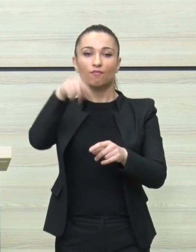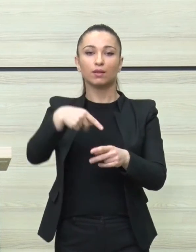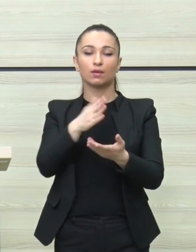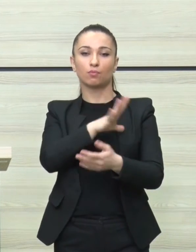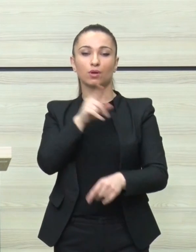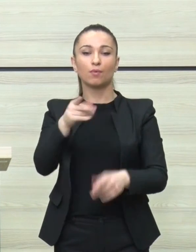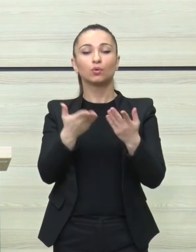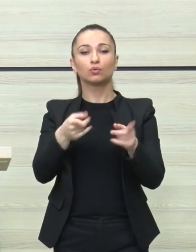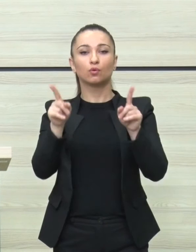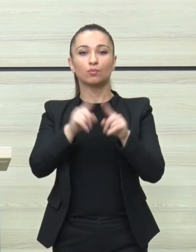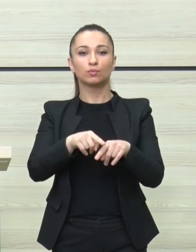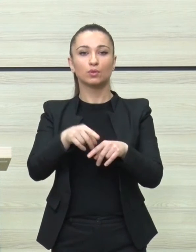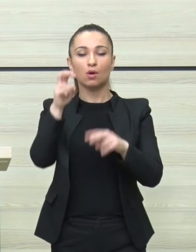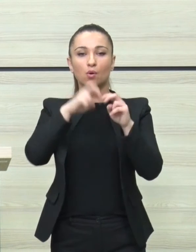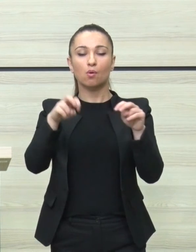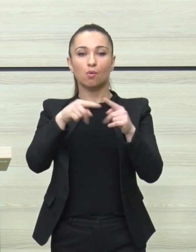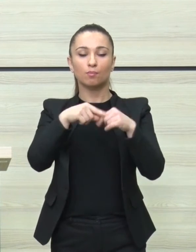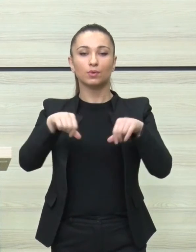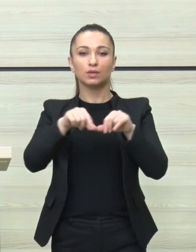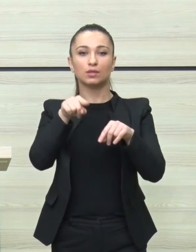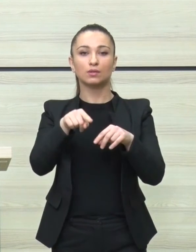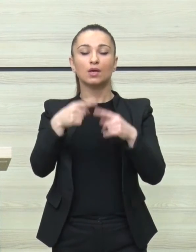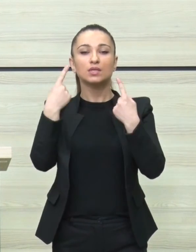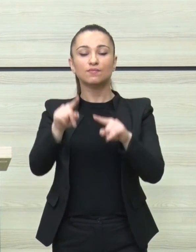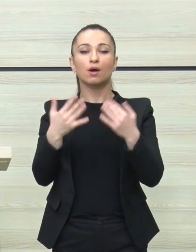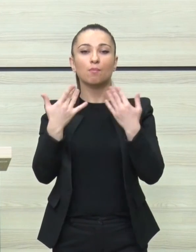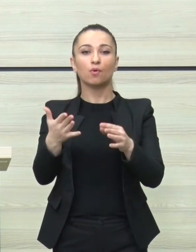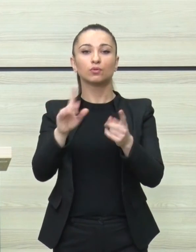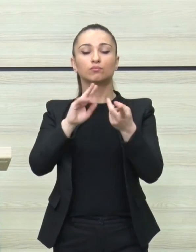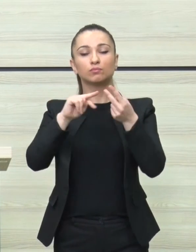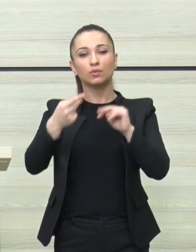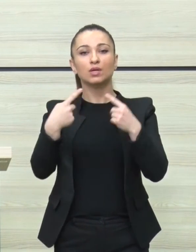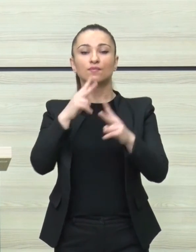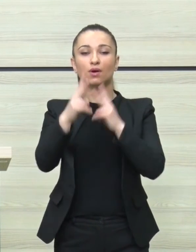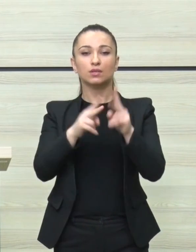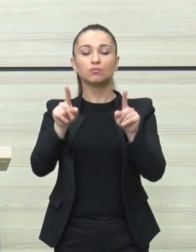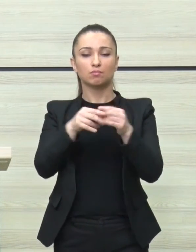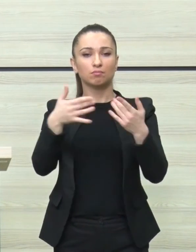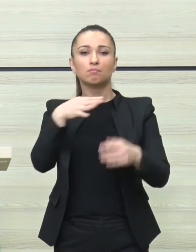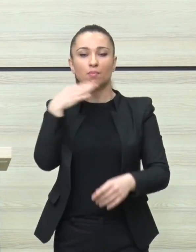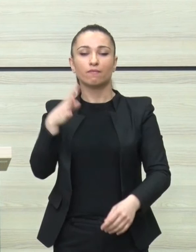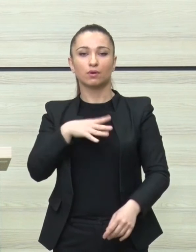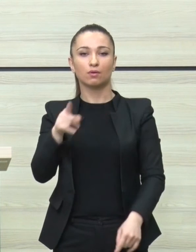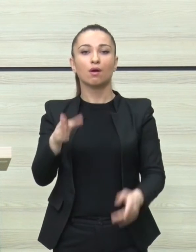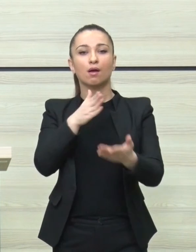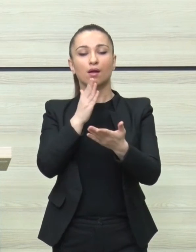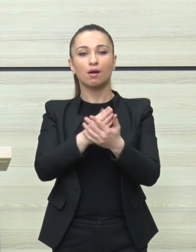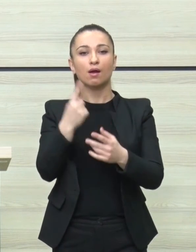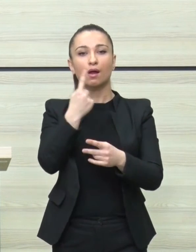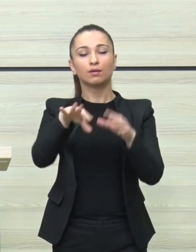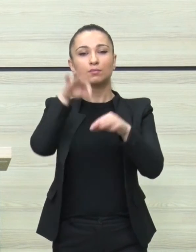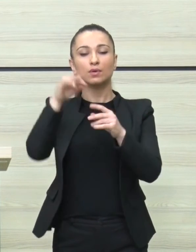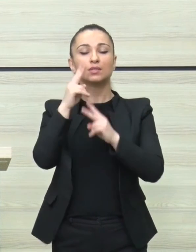დაკისრებაა, თუმცა საოლქო საარჩევნო კომისიებში სხვა მოთხოვნის შემსვლელი საჩივრებიც იყო შესული. არის